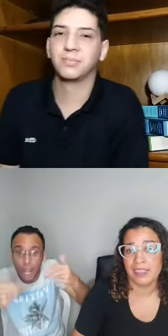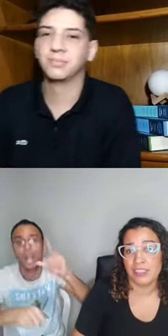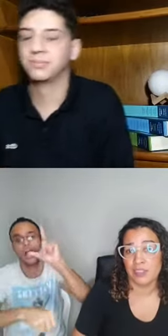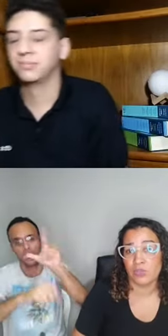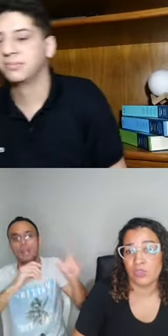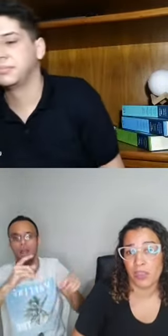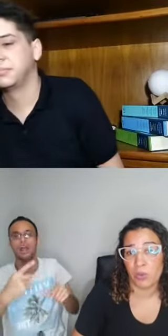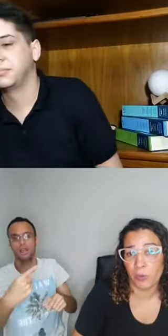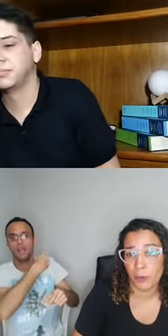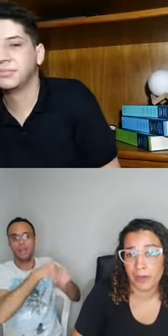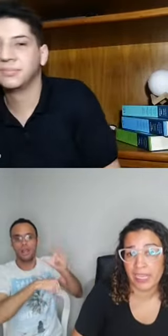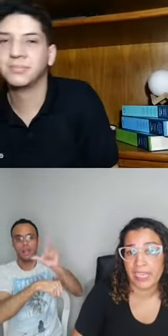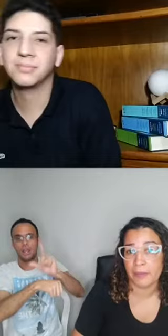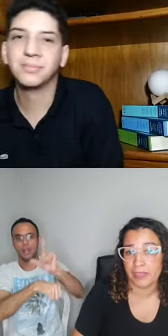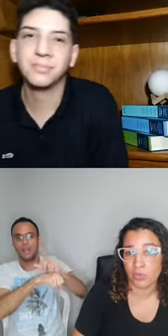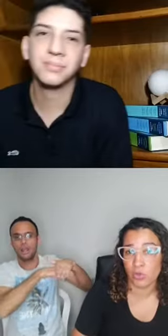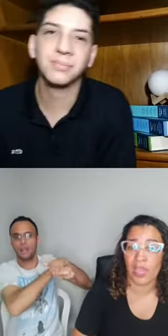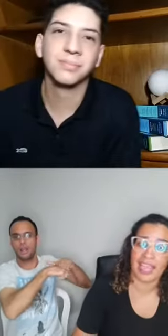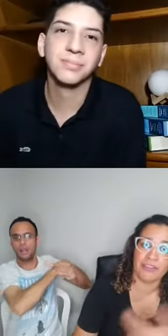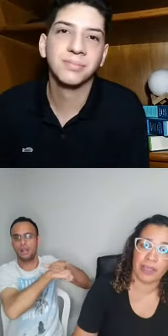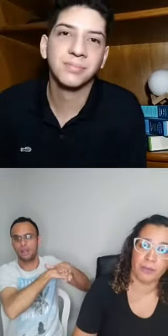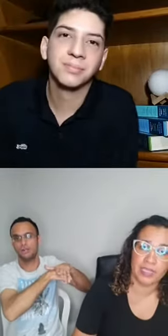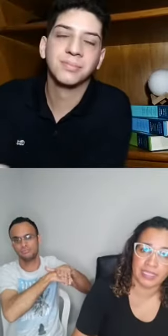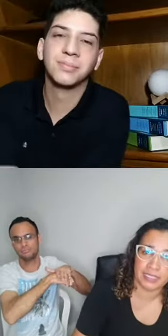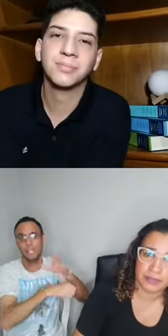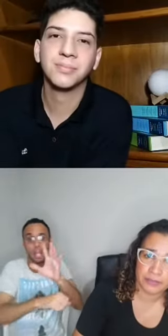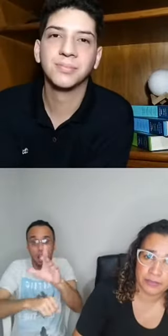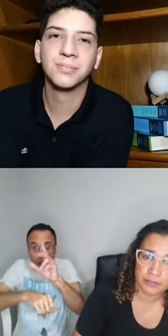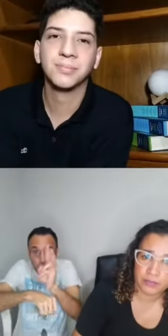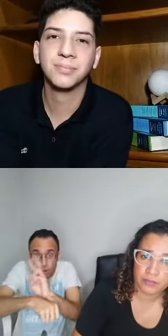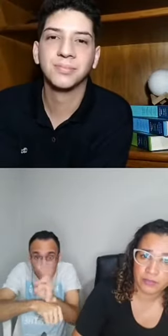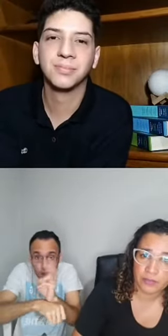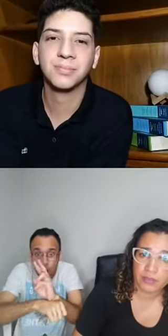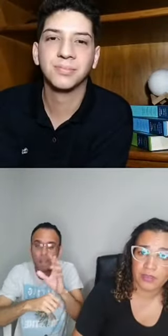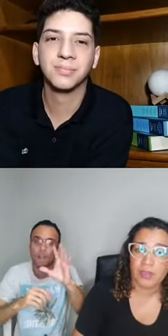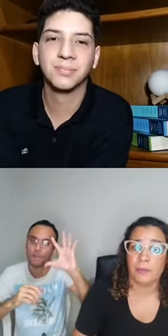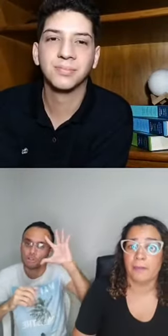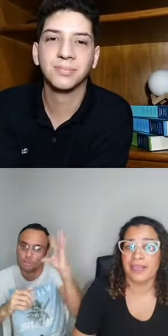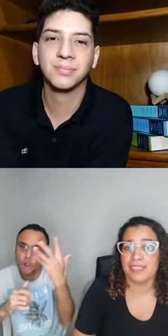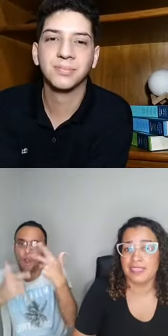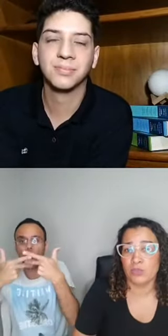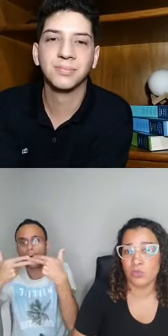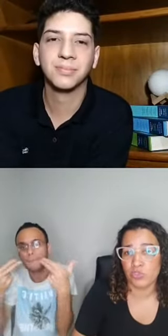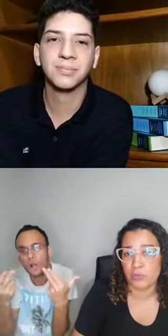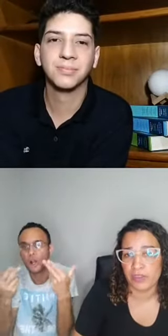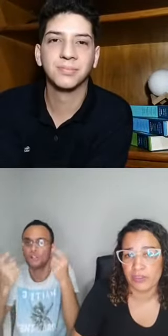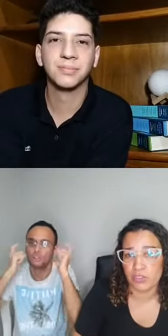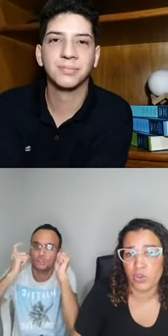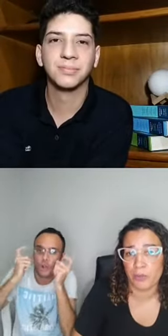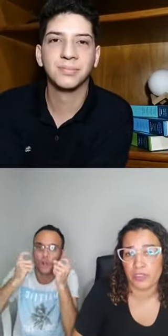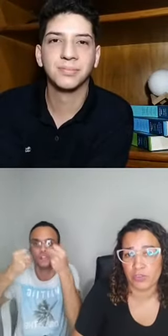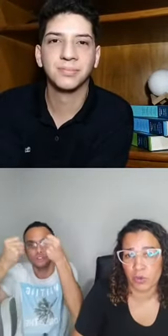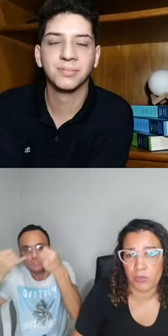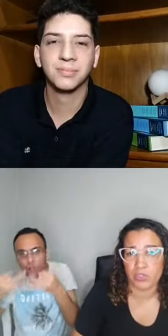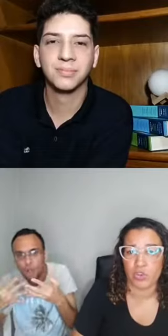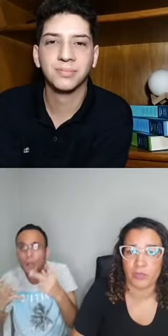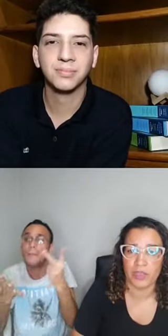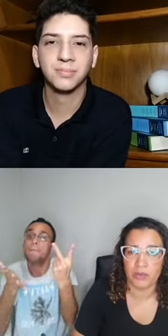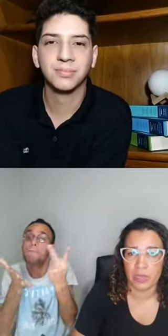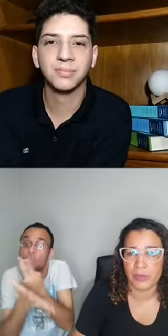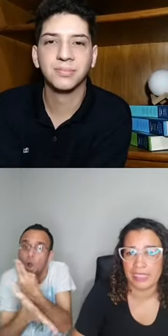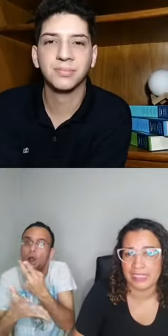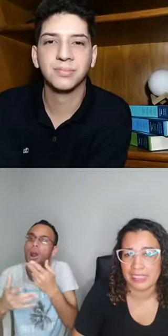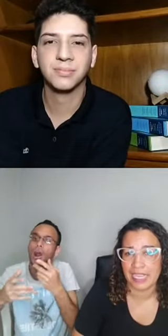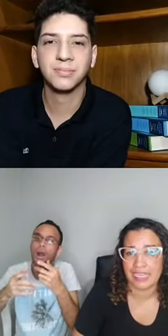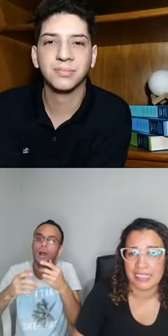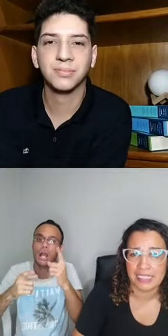Né? Às vezes, quando você tem algum problema e tudo, aí ele vai por líder. Mas questão do supervisor para resolver algumas coisas, uma